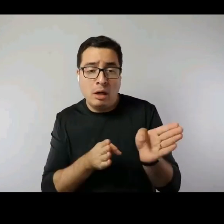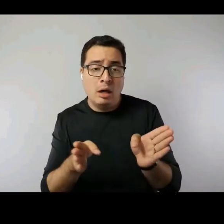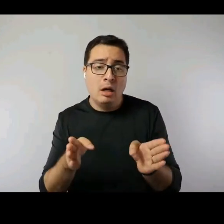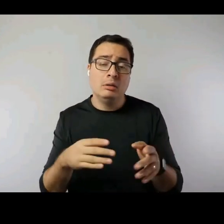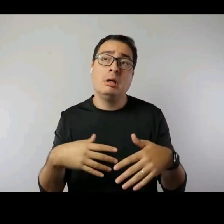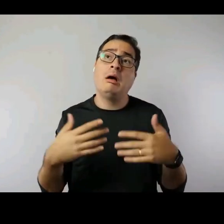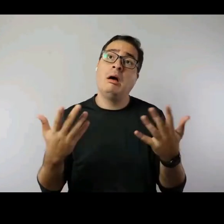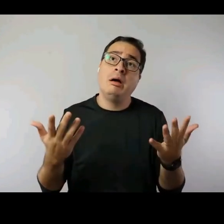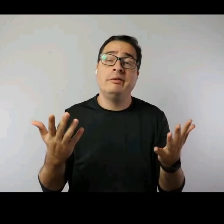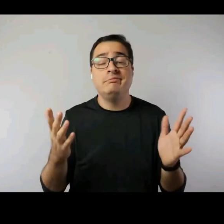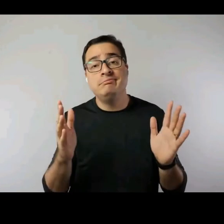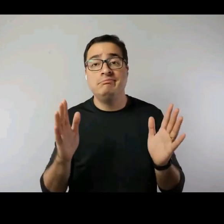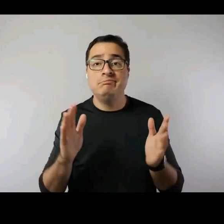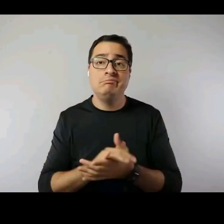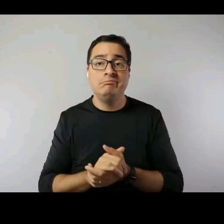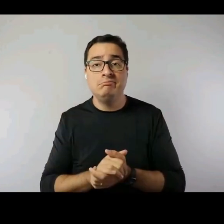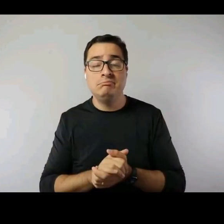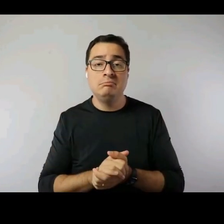assim que